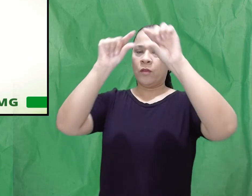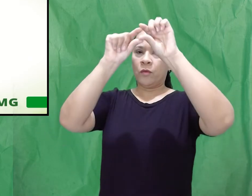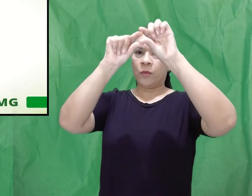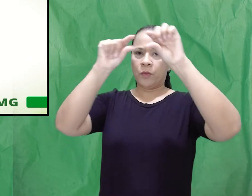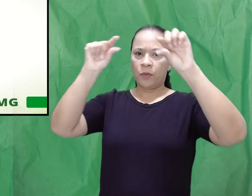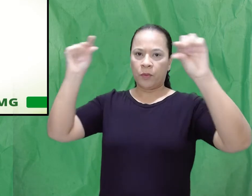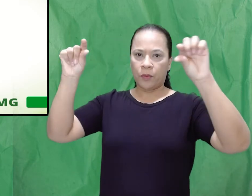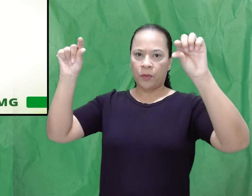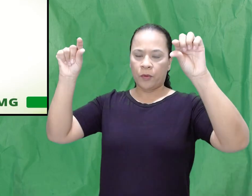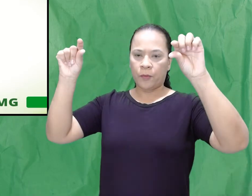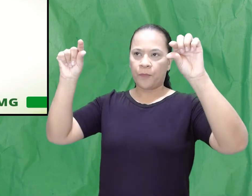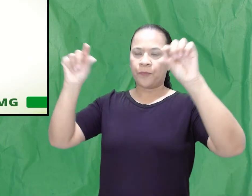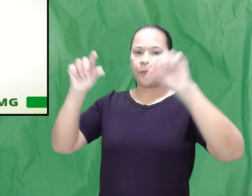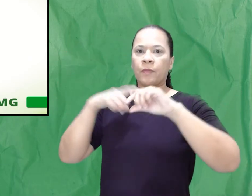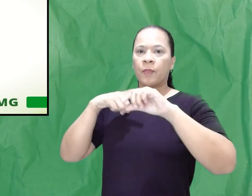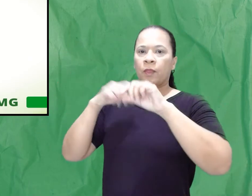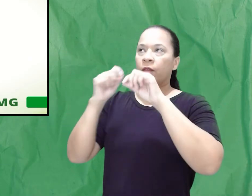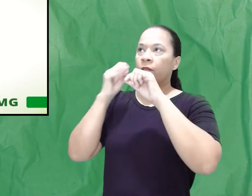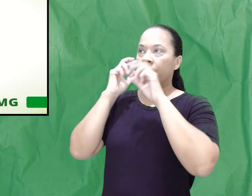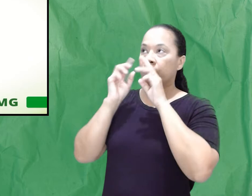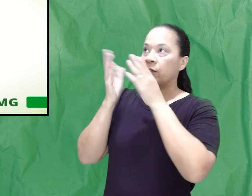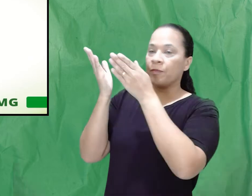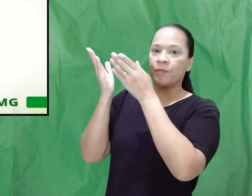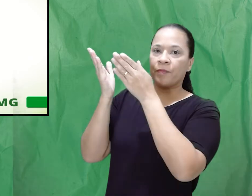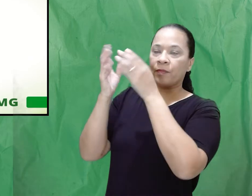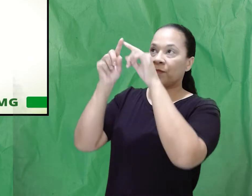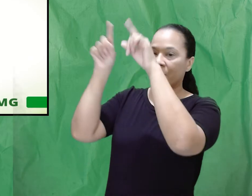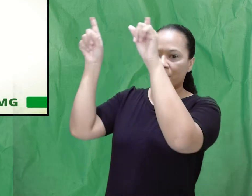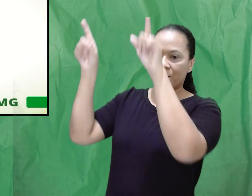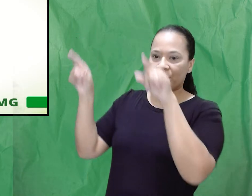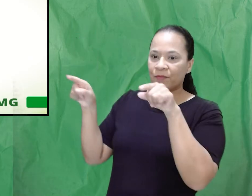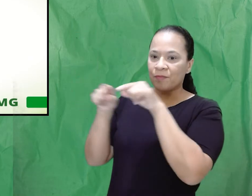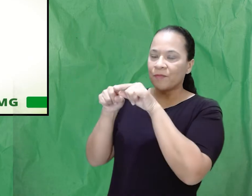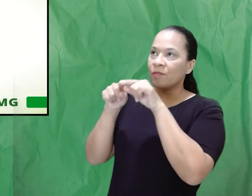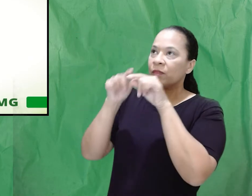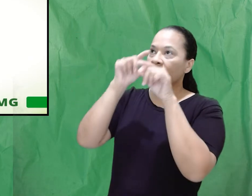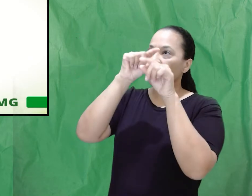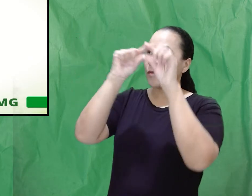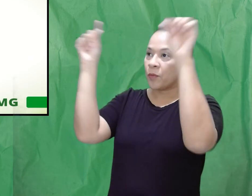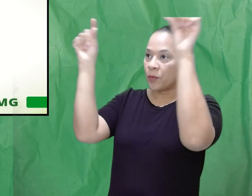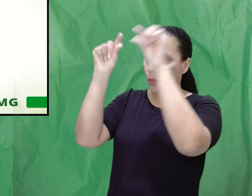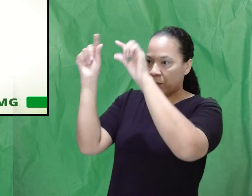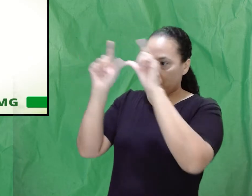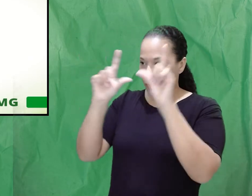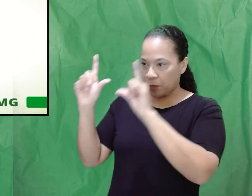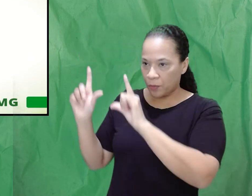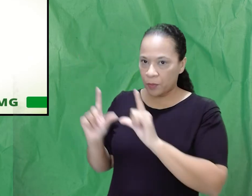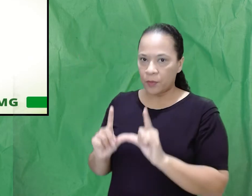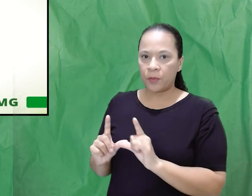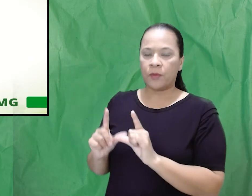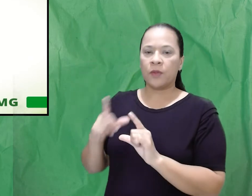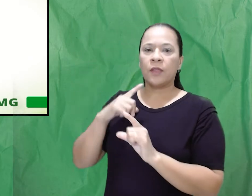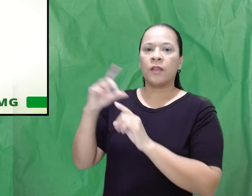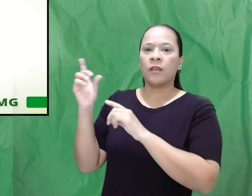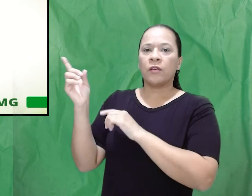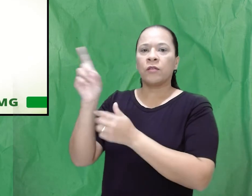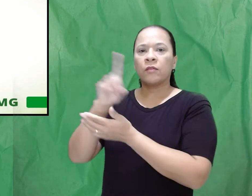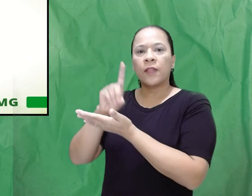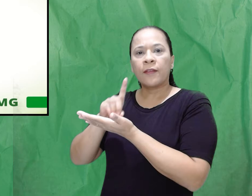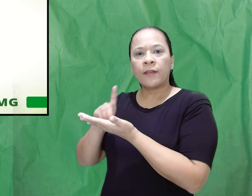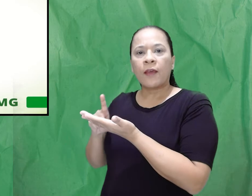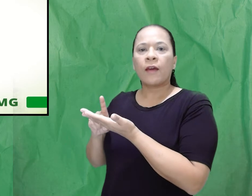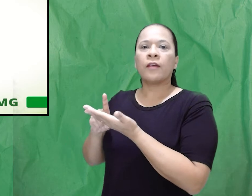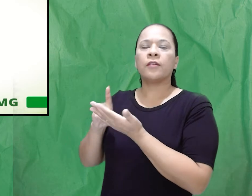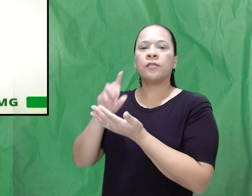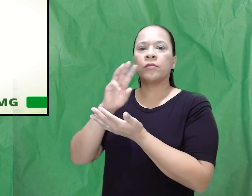galeria, que seria normalmente aqui no meio. Então isso depende do designer do